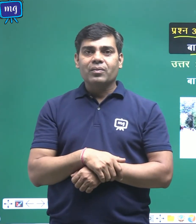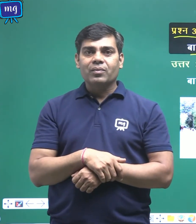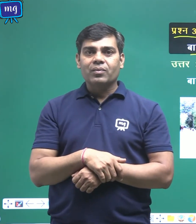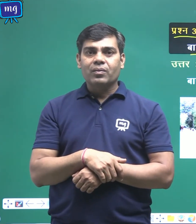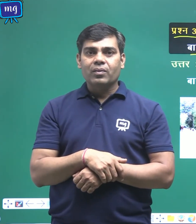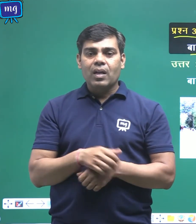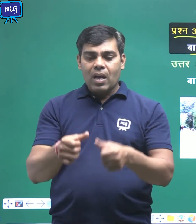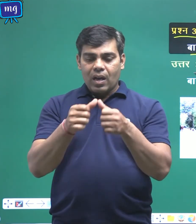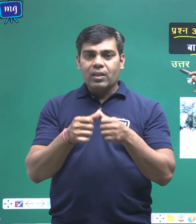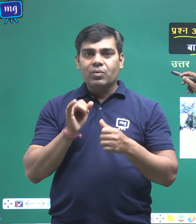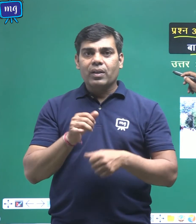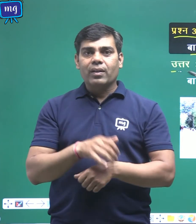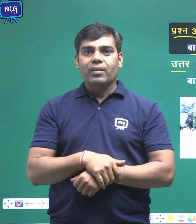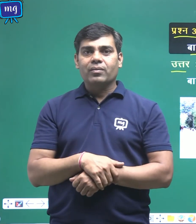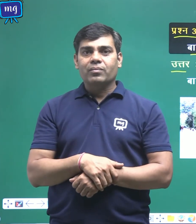उत्तर है